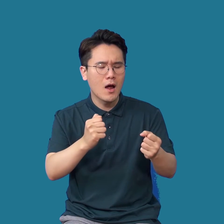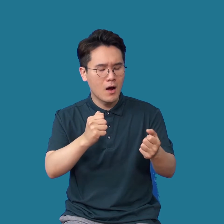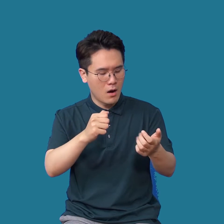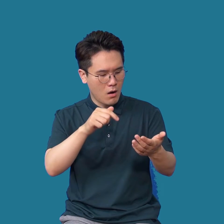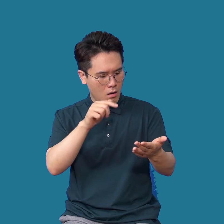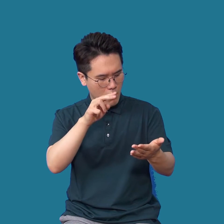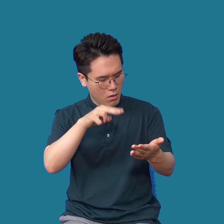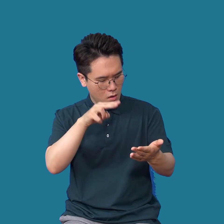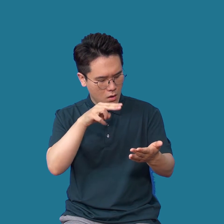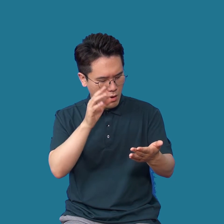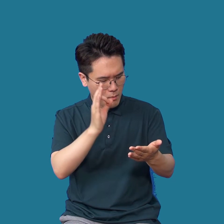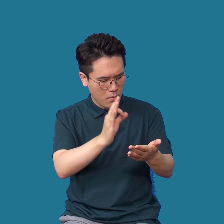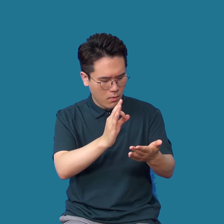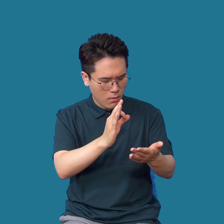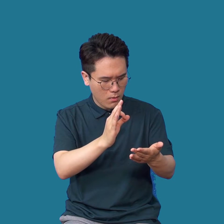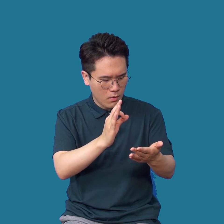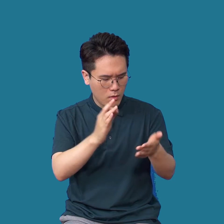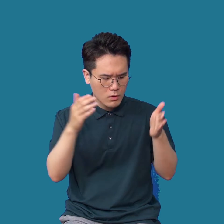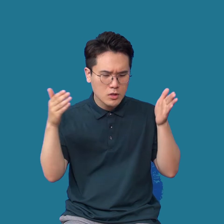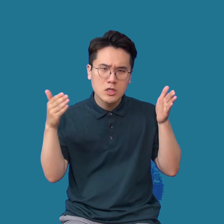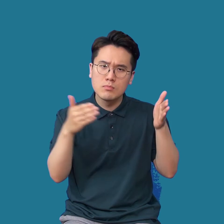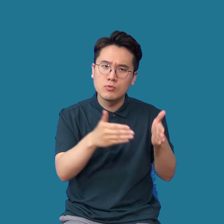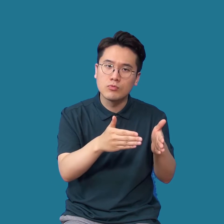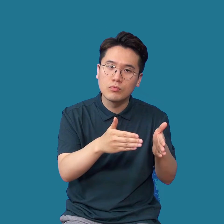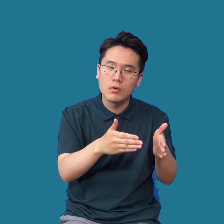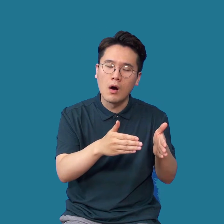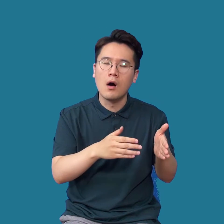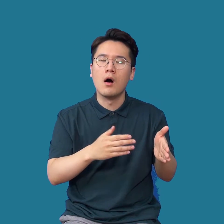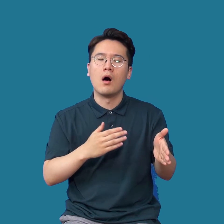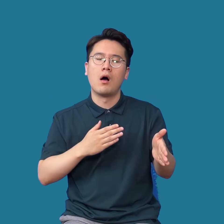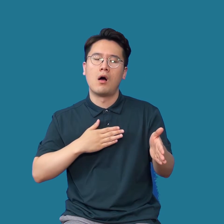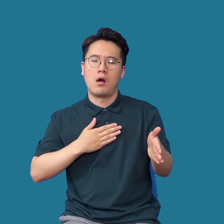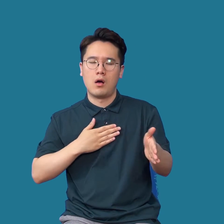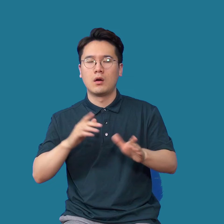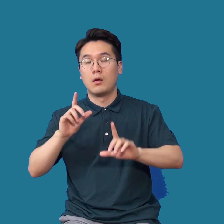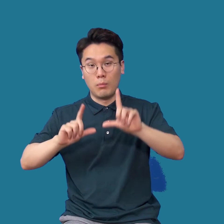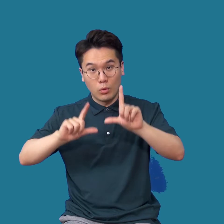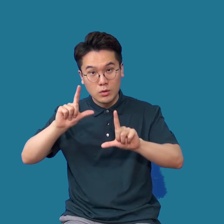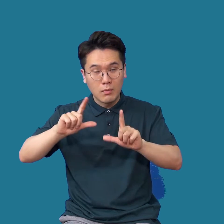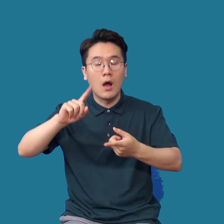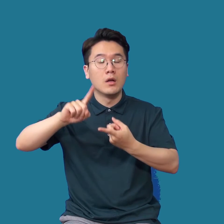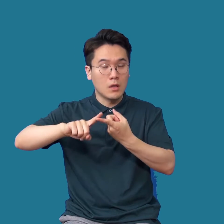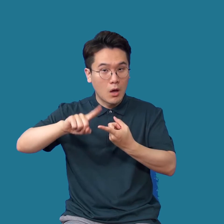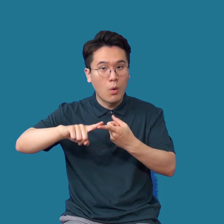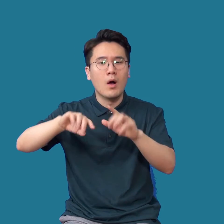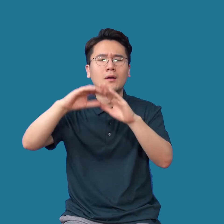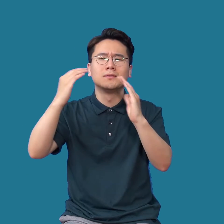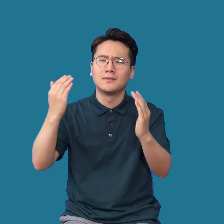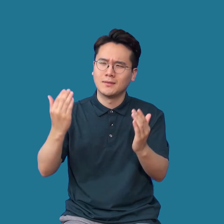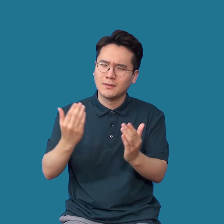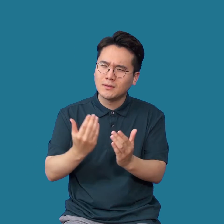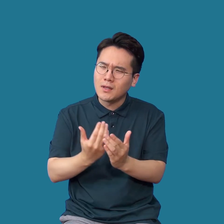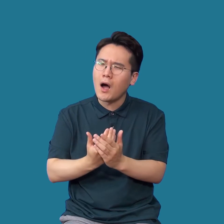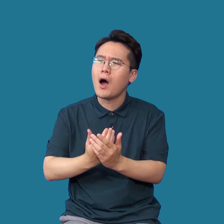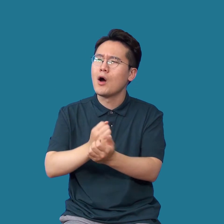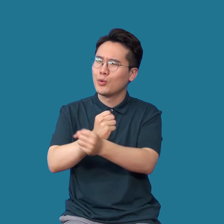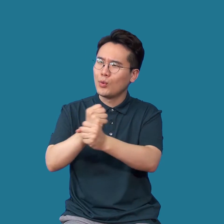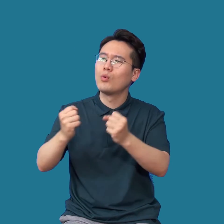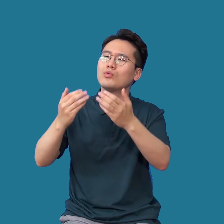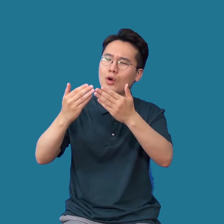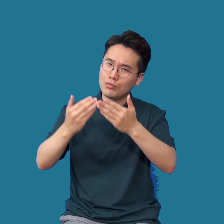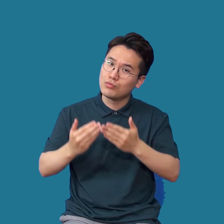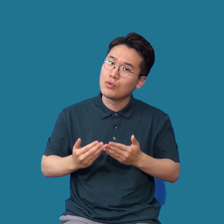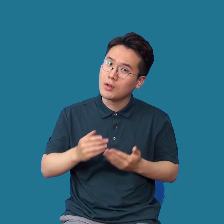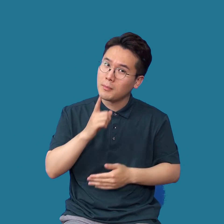그러면 내 이 모습을 있는 그대로를 하나님이 다 용서해 주시고 받아주셨다는 말인가? 내가